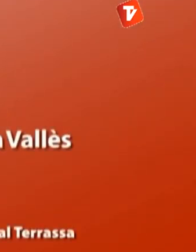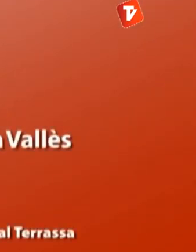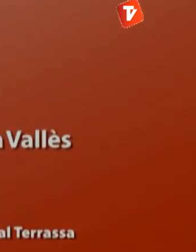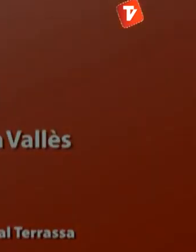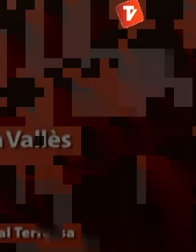hi'edició